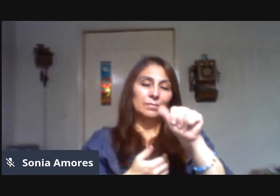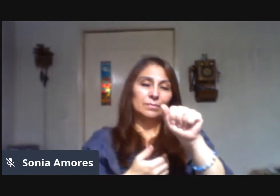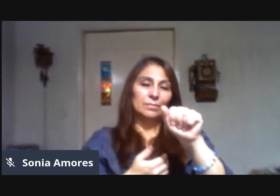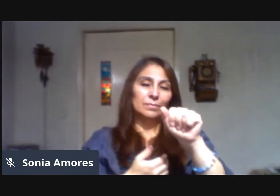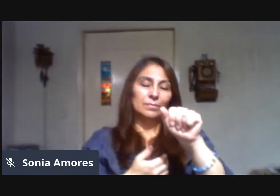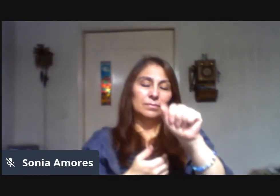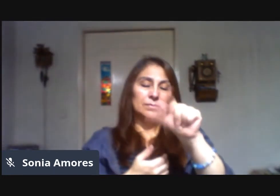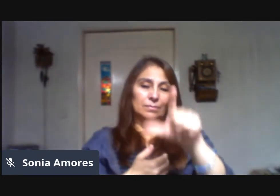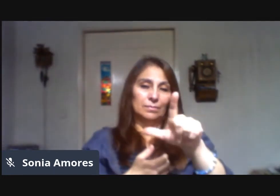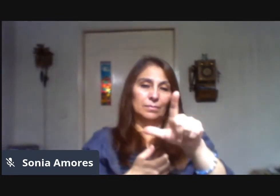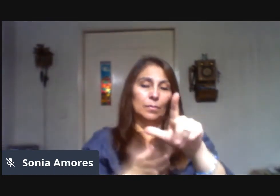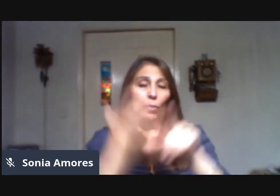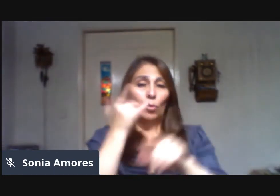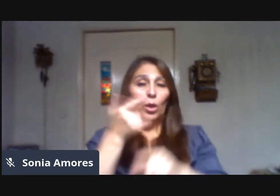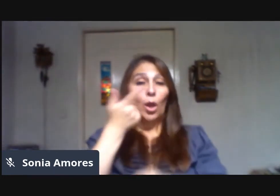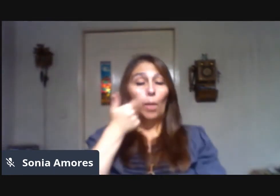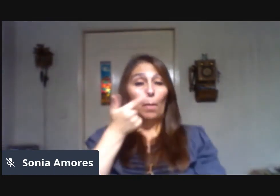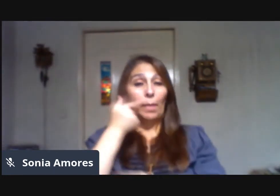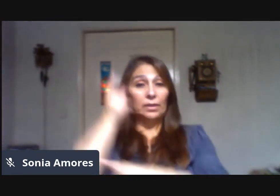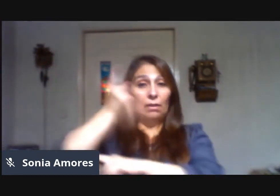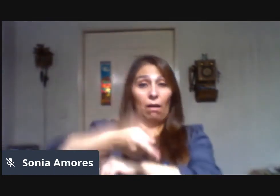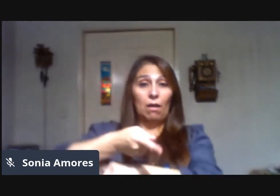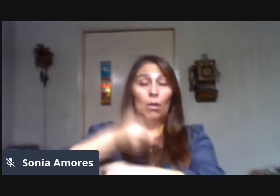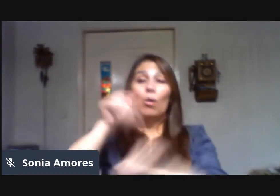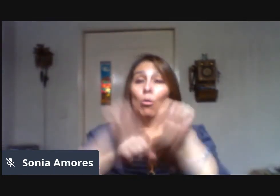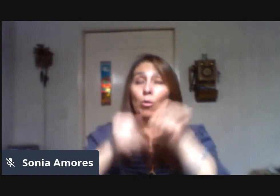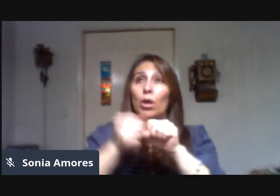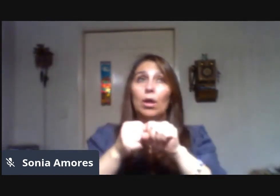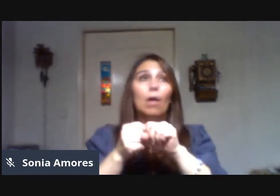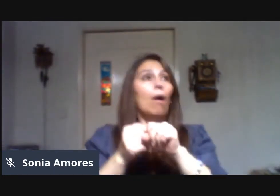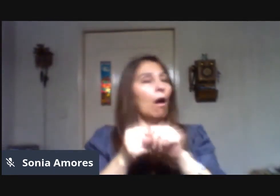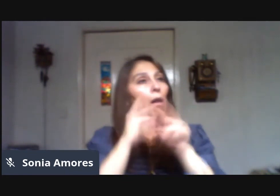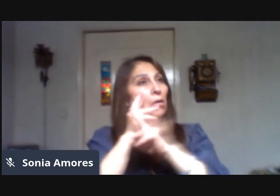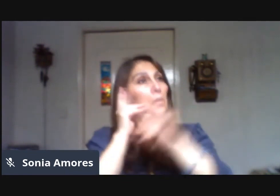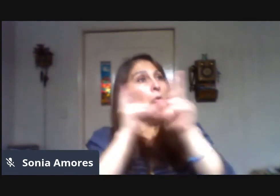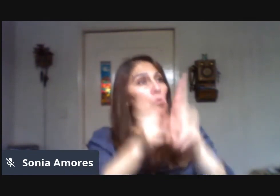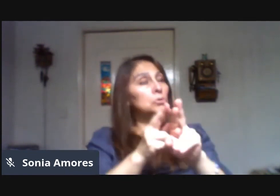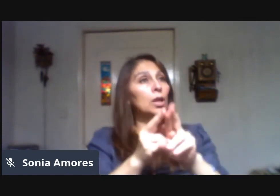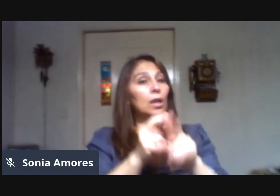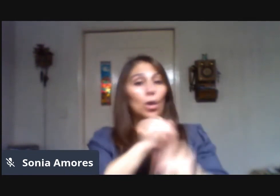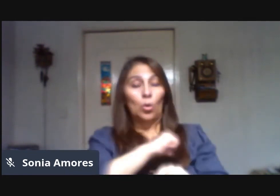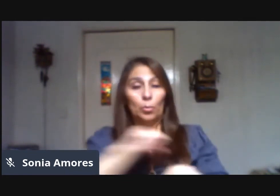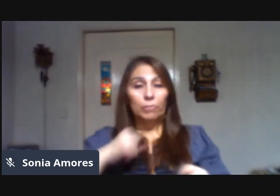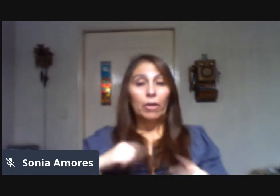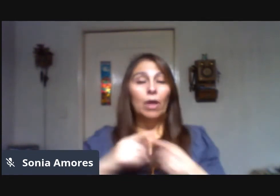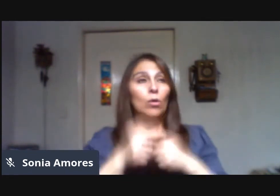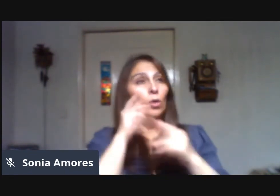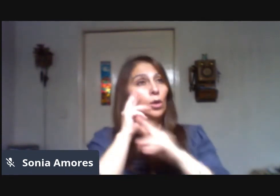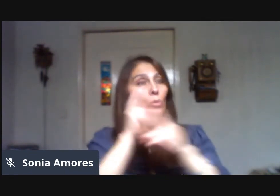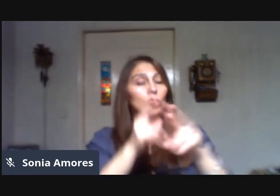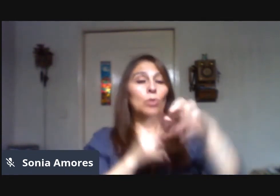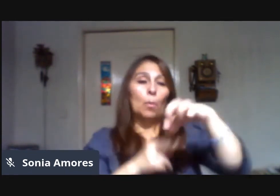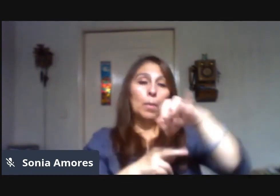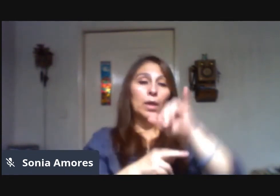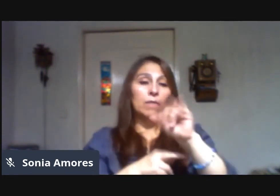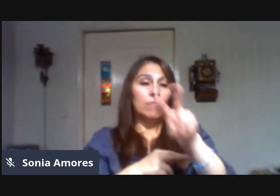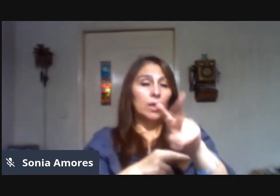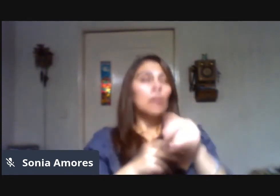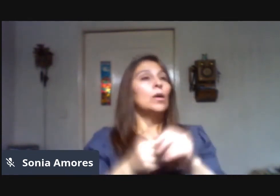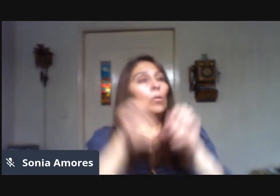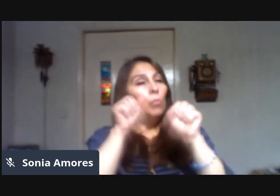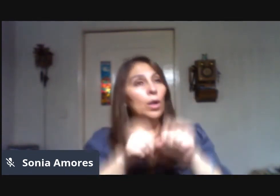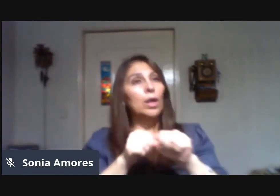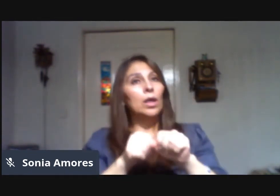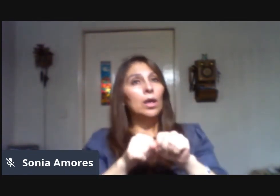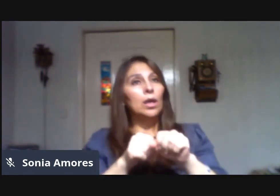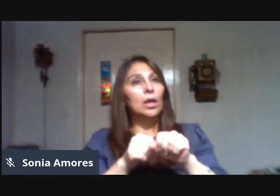de las corporaciones privadas, de las transnacionales, de la privatización o del crecimiento del PIB, o bien en contra de